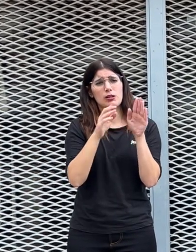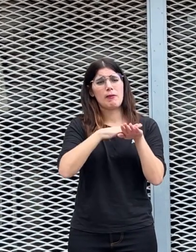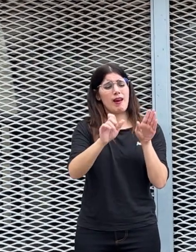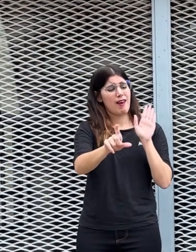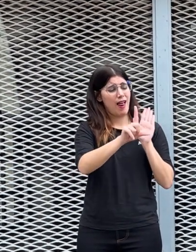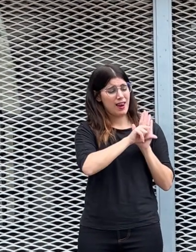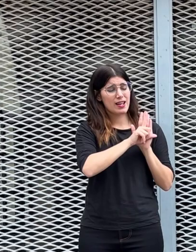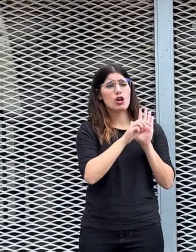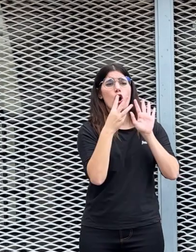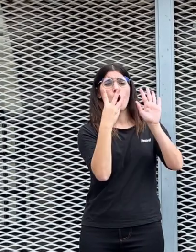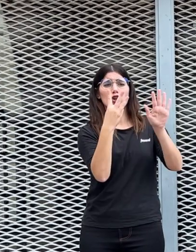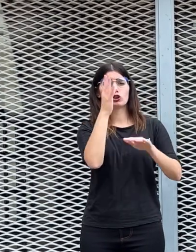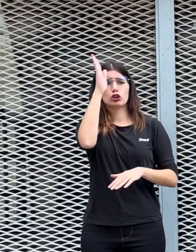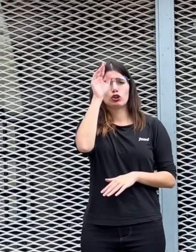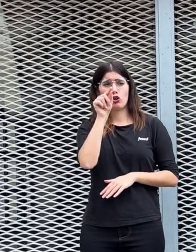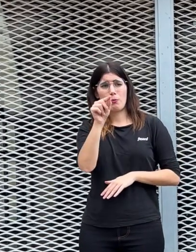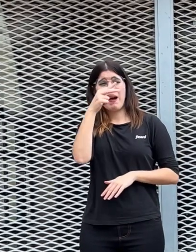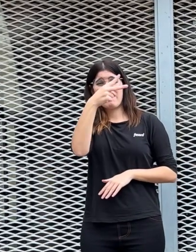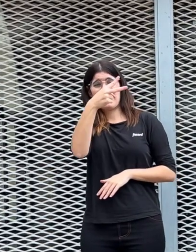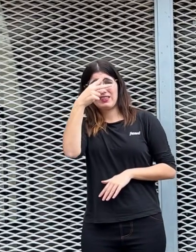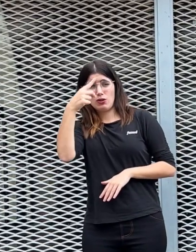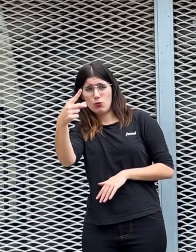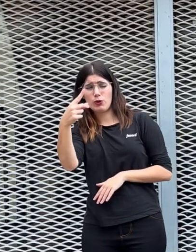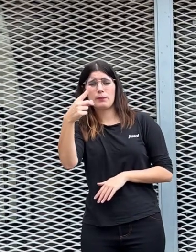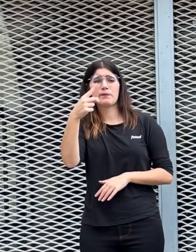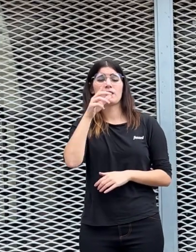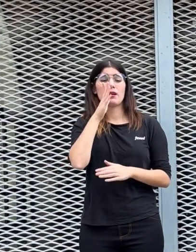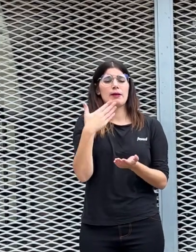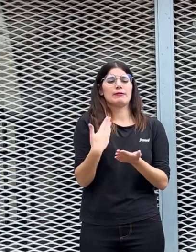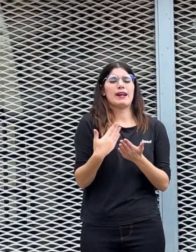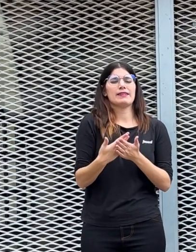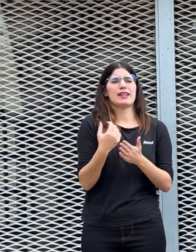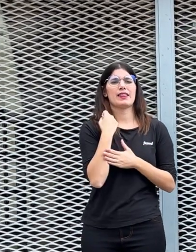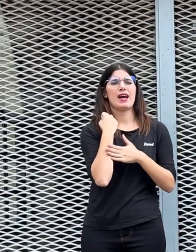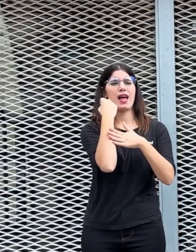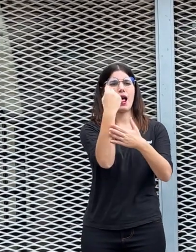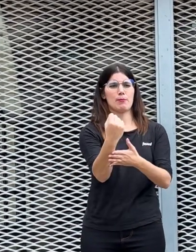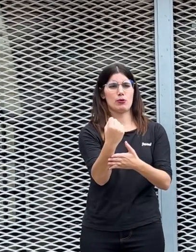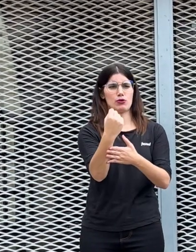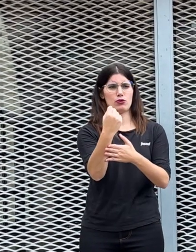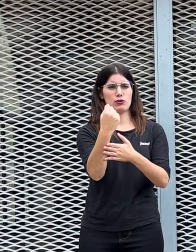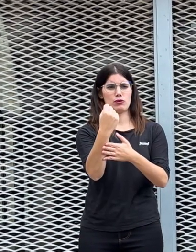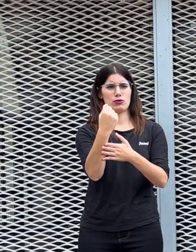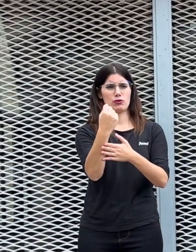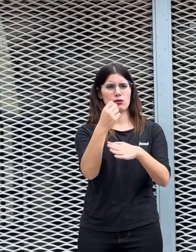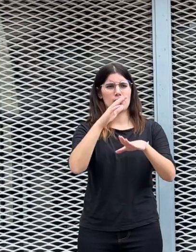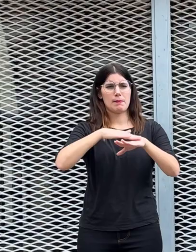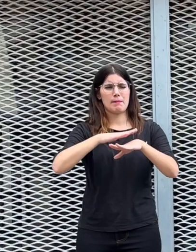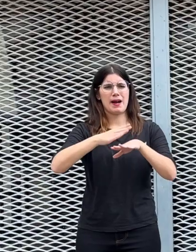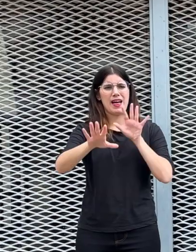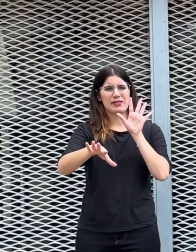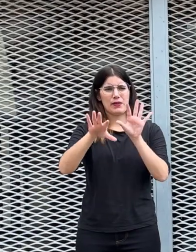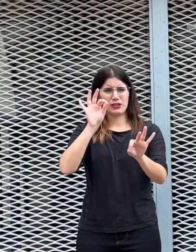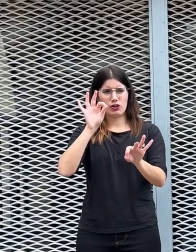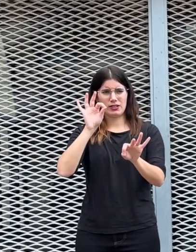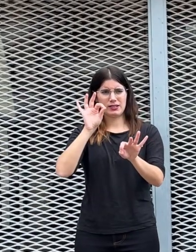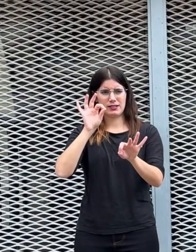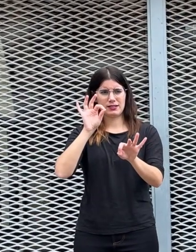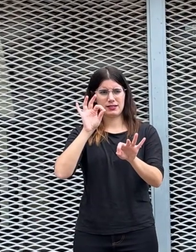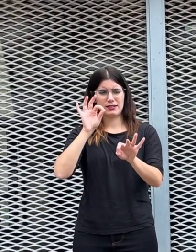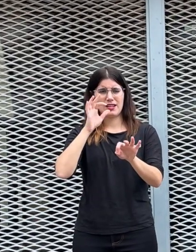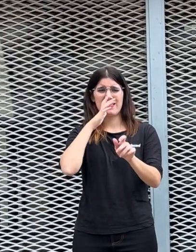Ley 8.21, que garantiza el apoyo a la toma de decisiones de